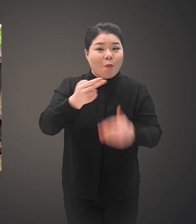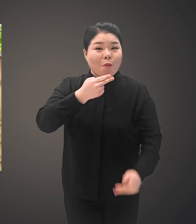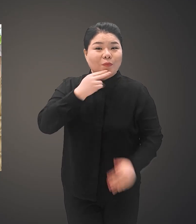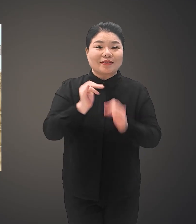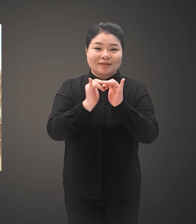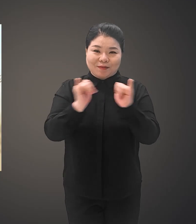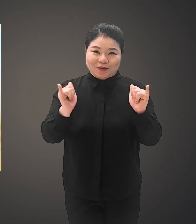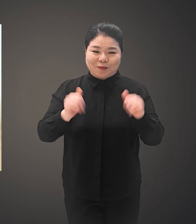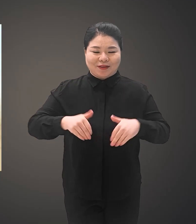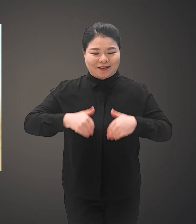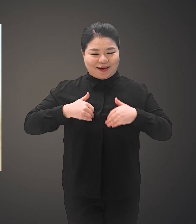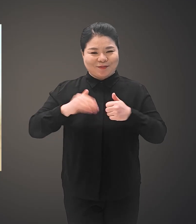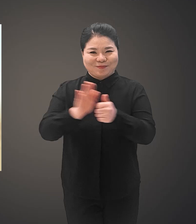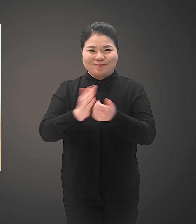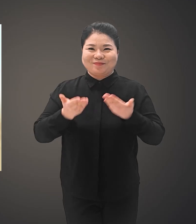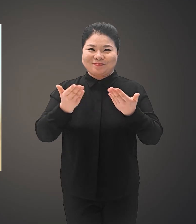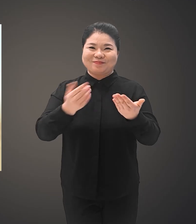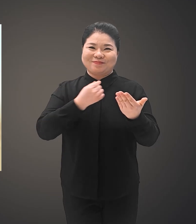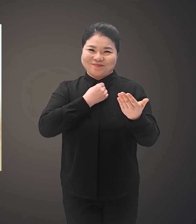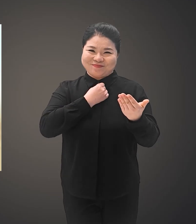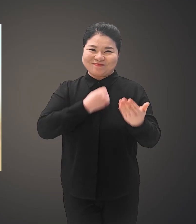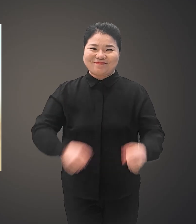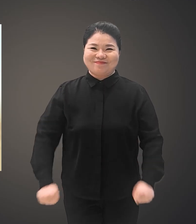이들에게도 온기와 위안을 전해줍니다.